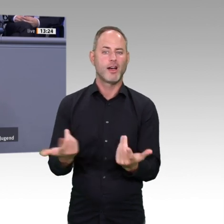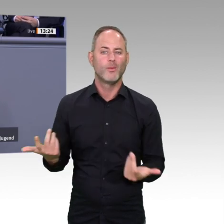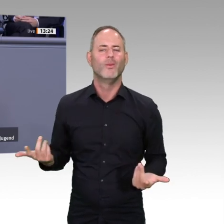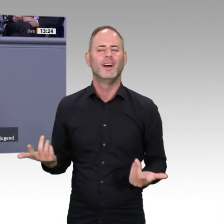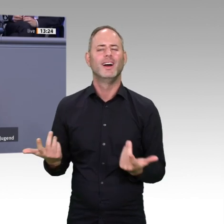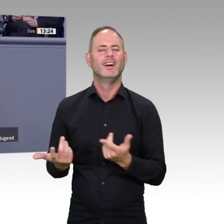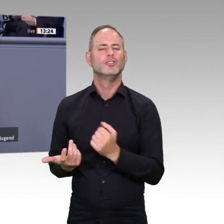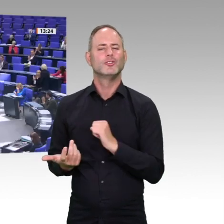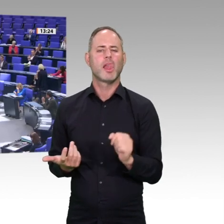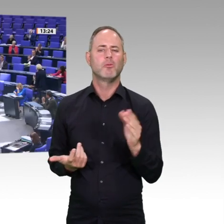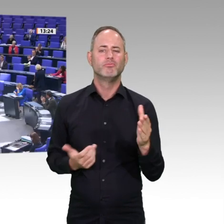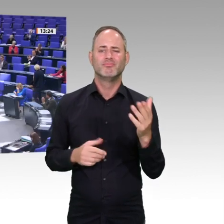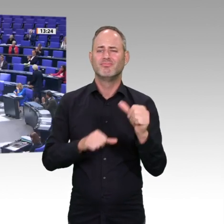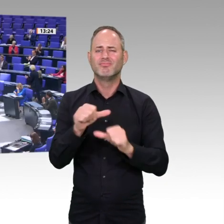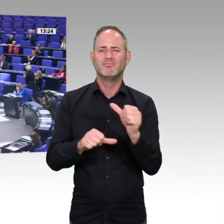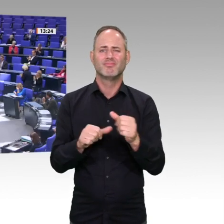herzlichen Dank.